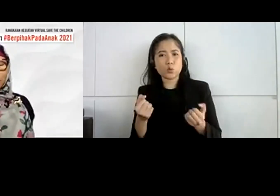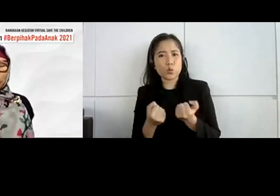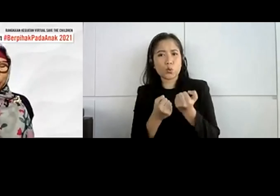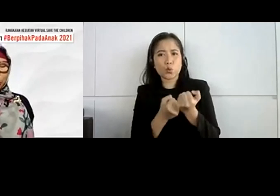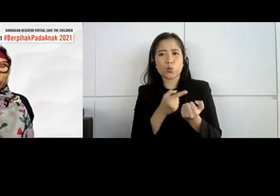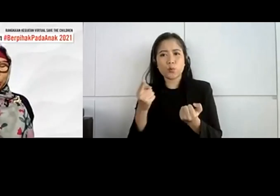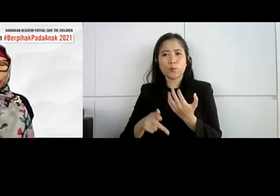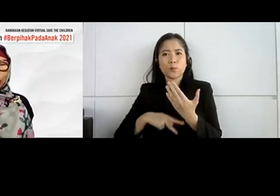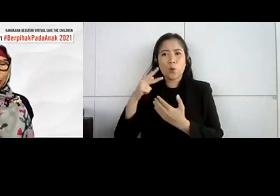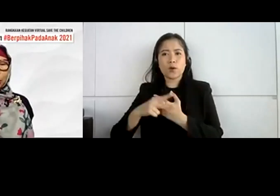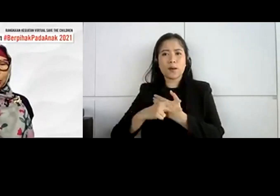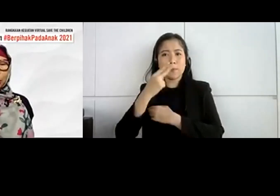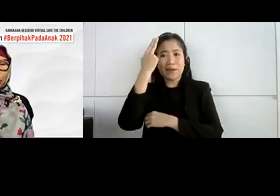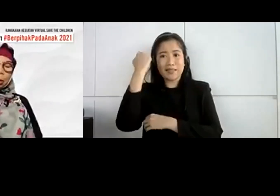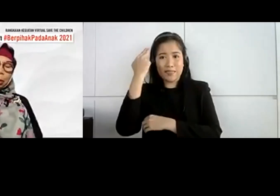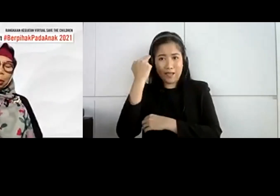pemerintah untuk